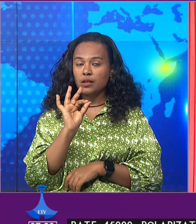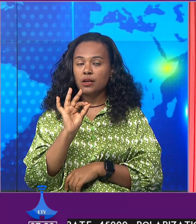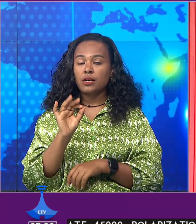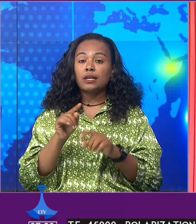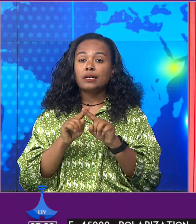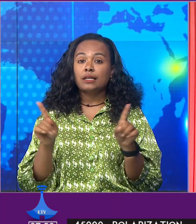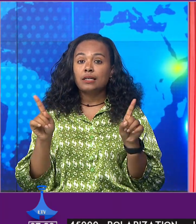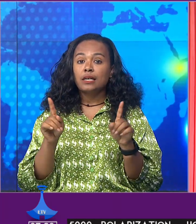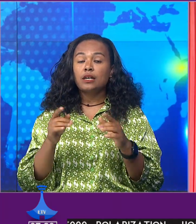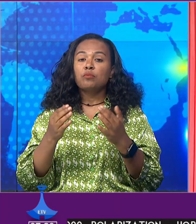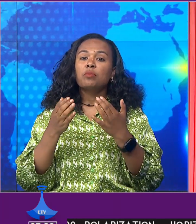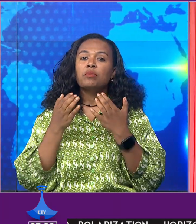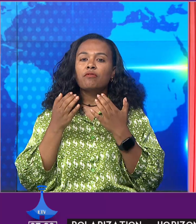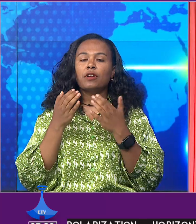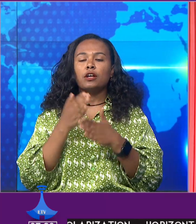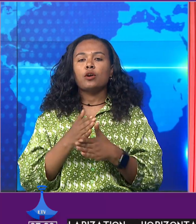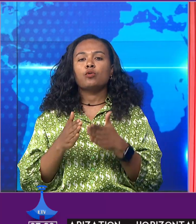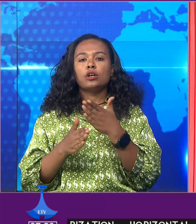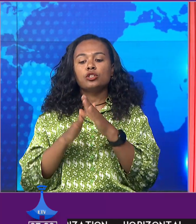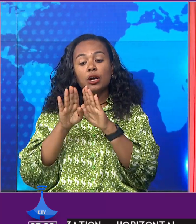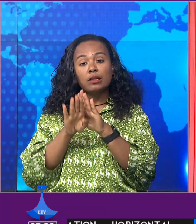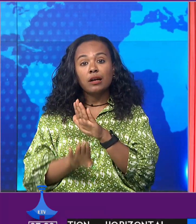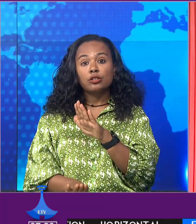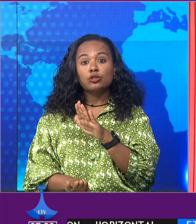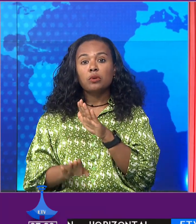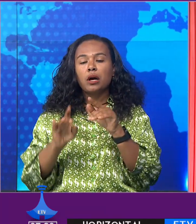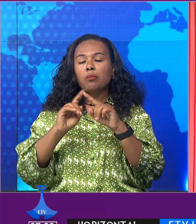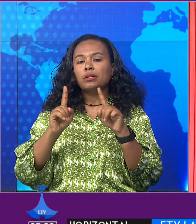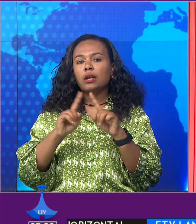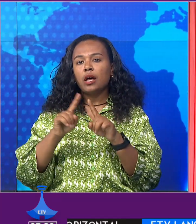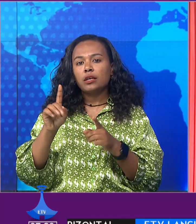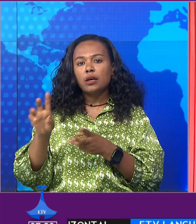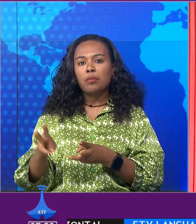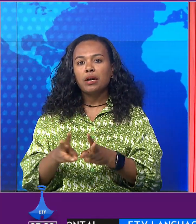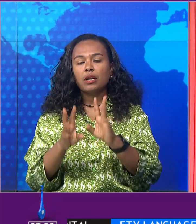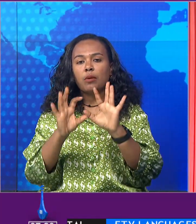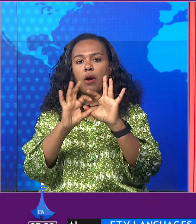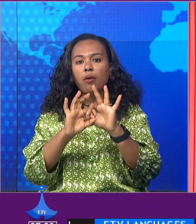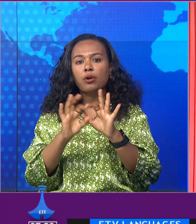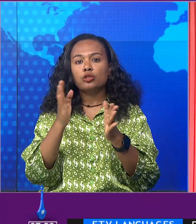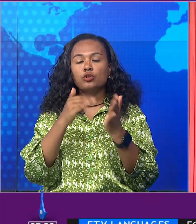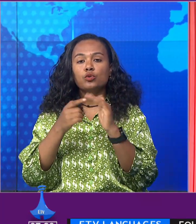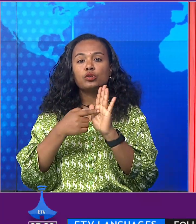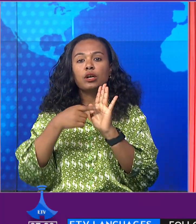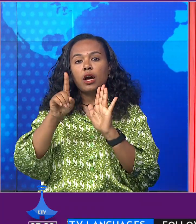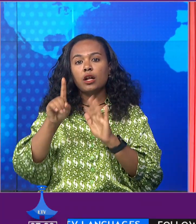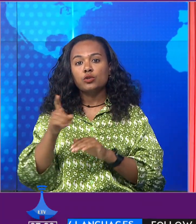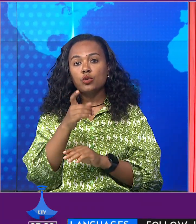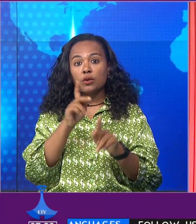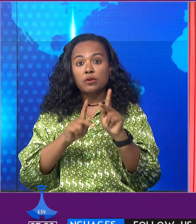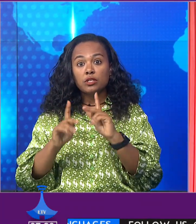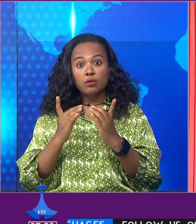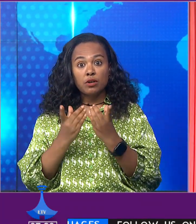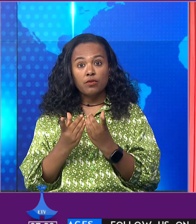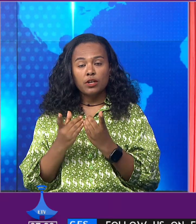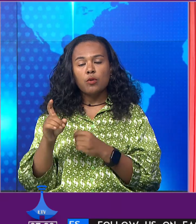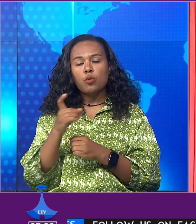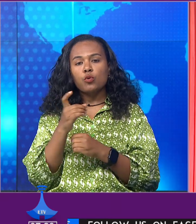ነገር ግን በሚፈለገው ደረጃ ታችም በተለያየ መንገድ ለማህበራዊ ተግዳሮቶች ተጋላጭ የሆነ የህብረተሰብ ክፍል ከመሆኑ